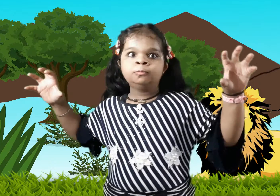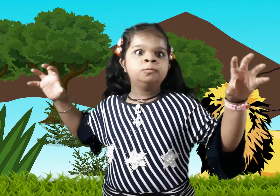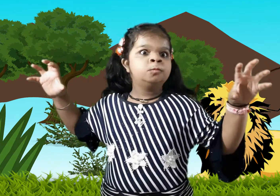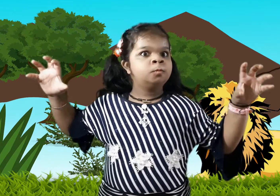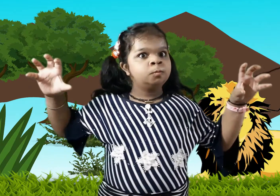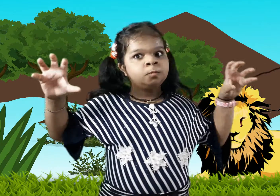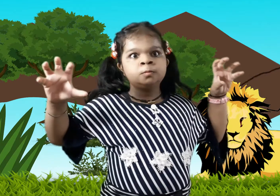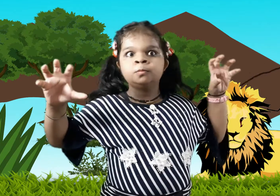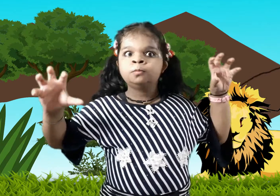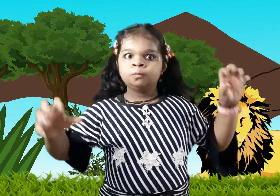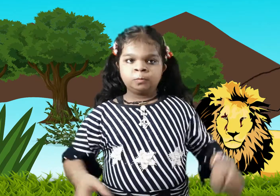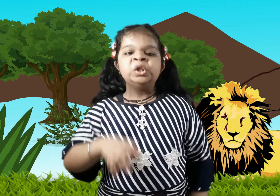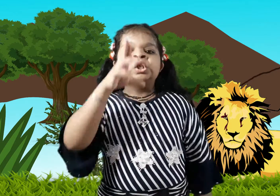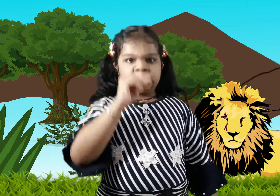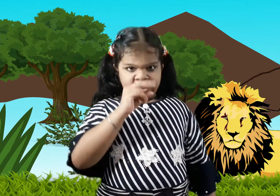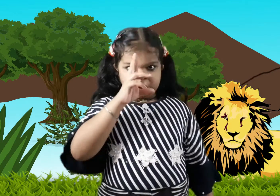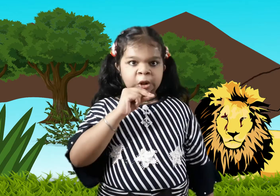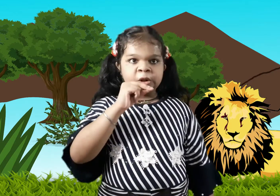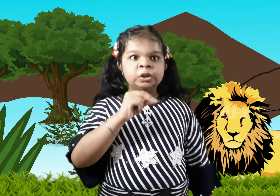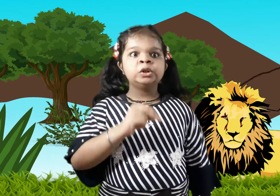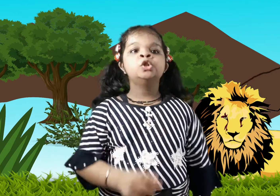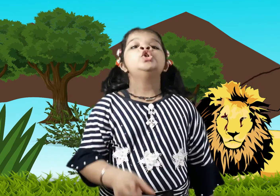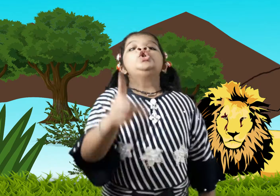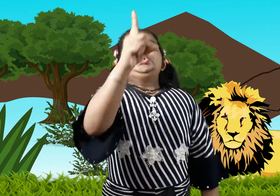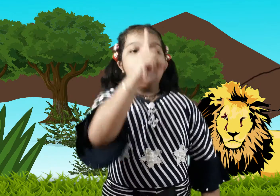उसने कहा, चुप हो जा।